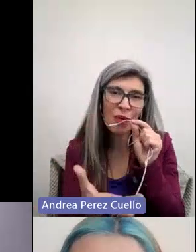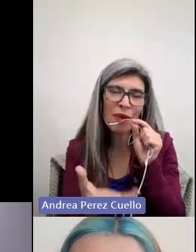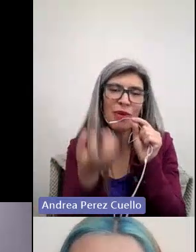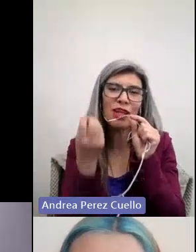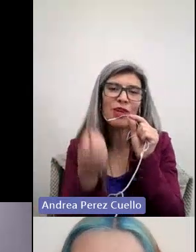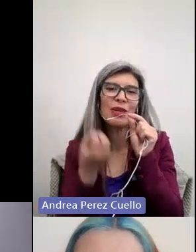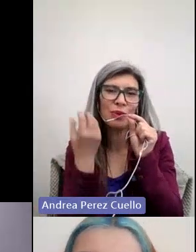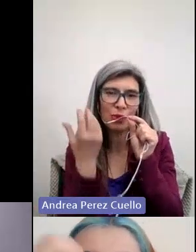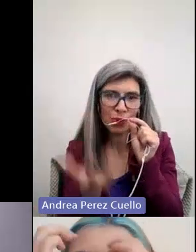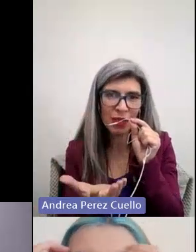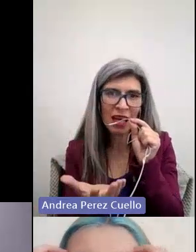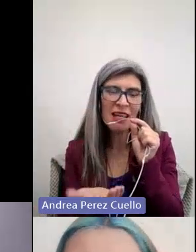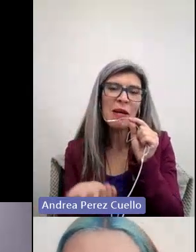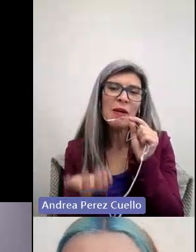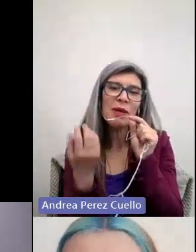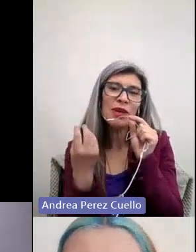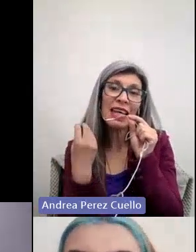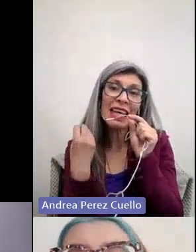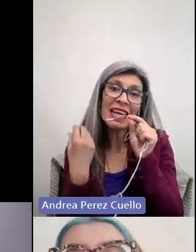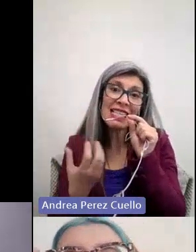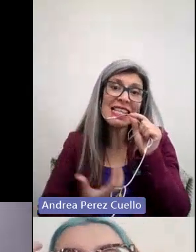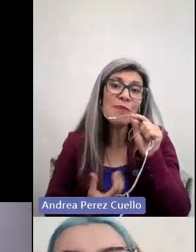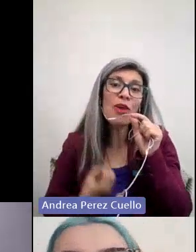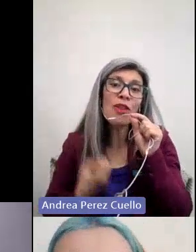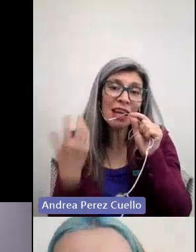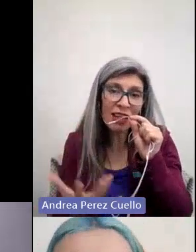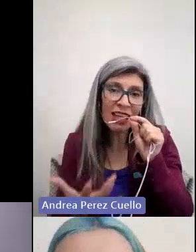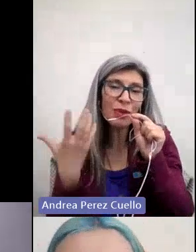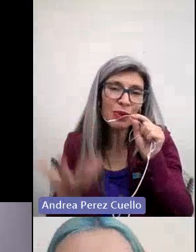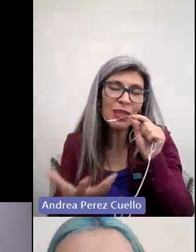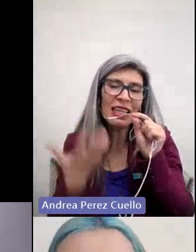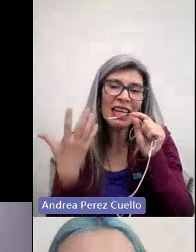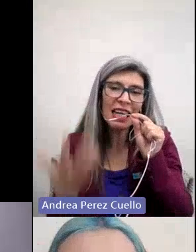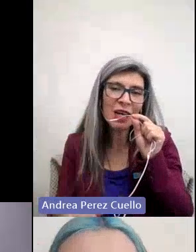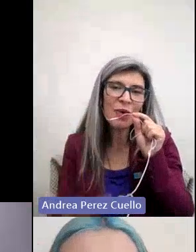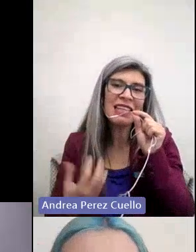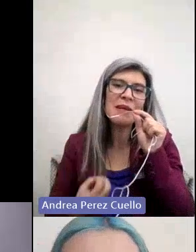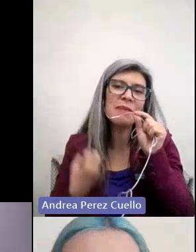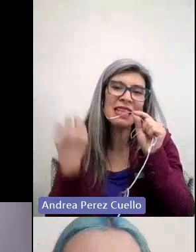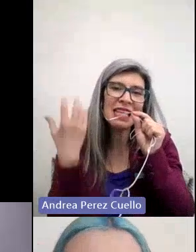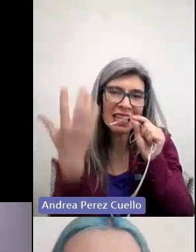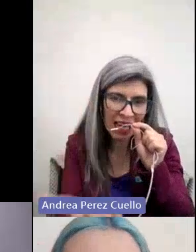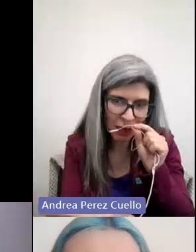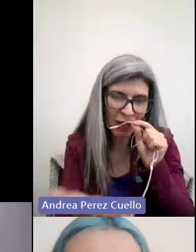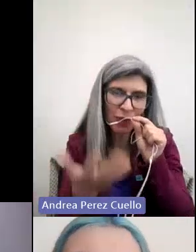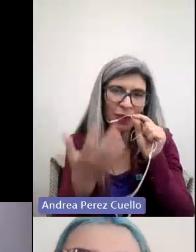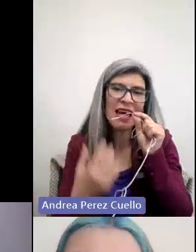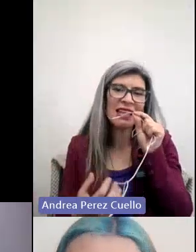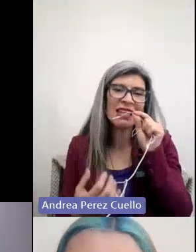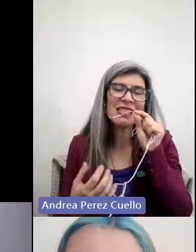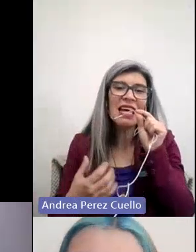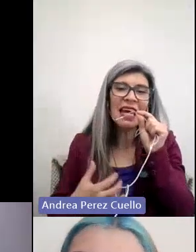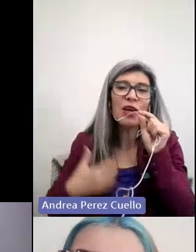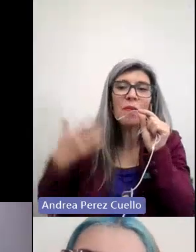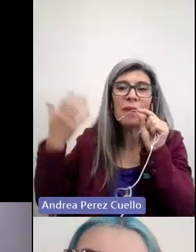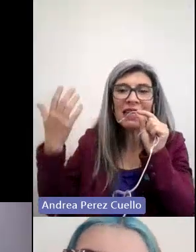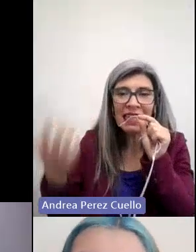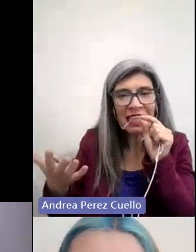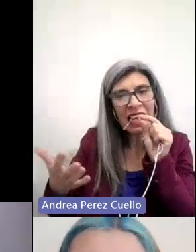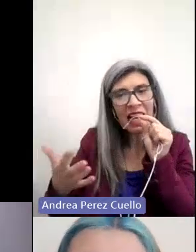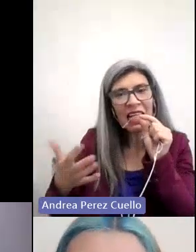de la lengua, modelo de la cultura, pero que ese ser modelo de la cultura y de la lengua es transmitirla a tus estudiantes,